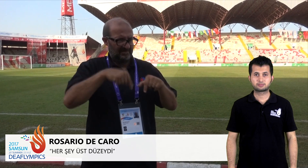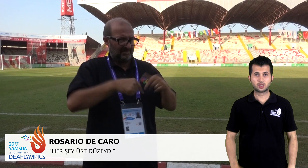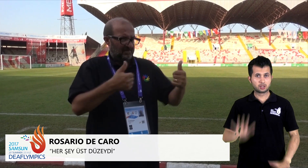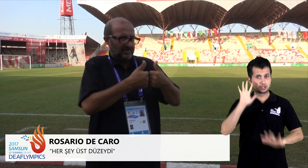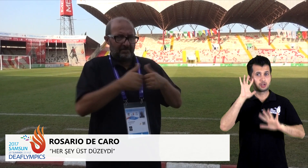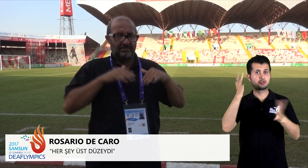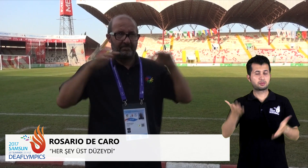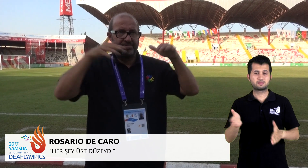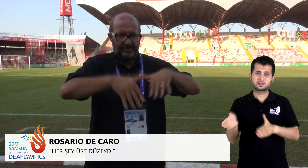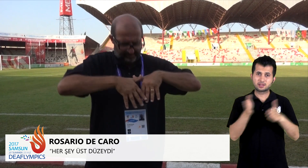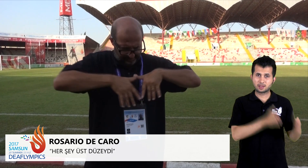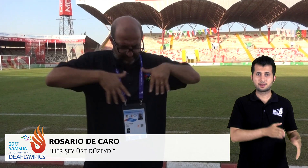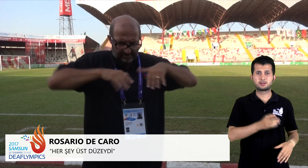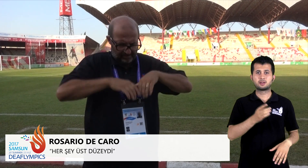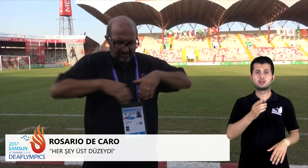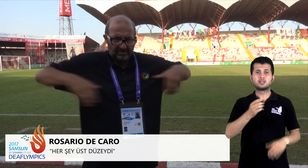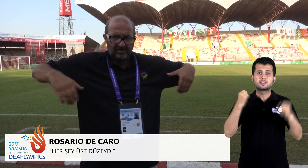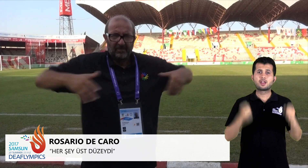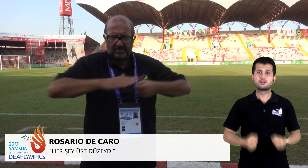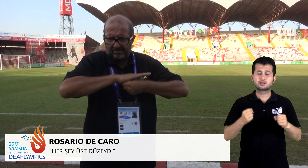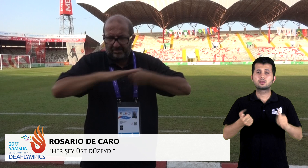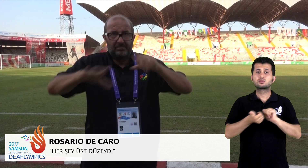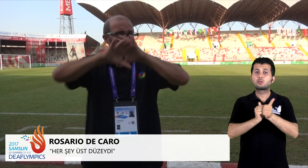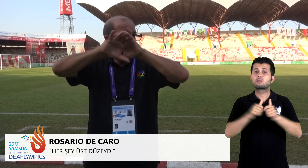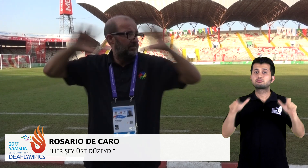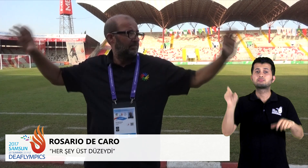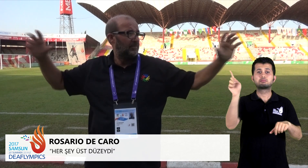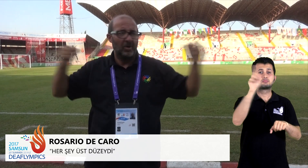Şaşırdığım bir diğer hadise ise seyircilerin müsabakalara ilgisi oldu.